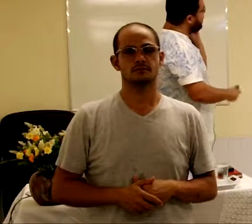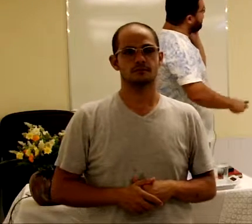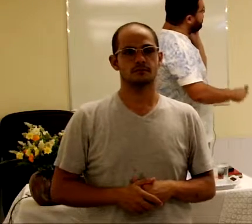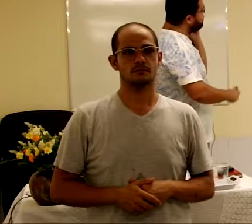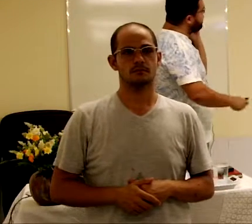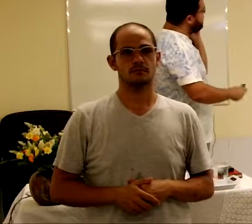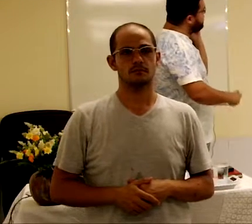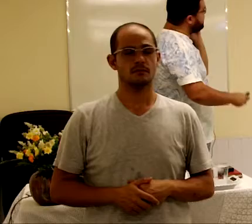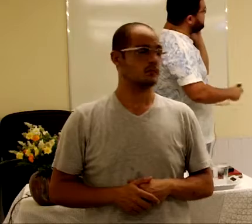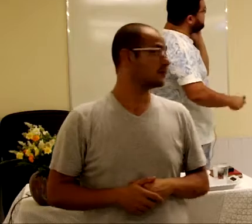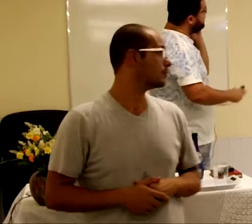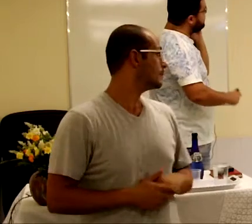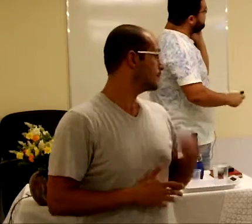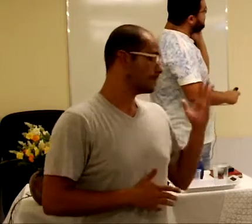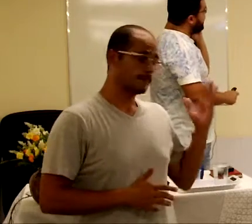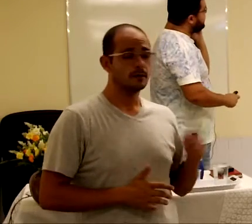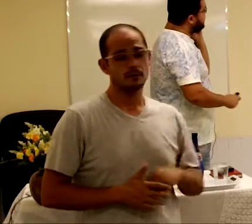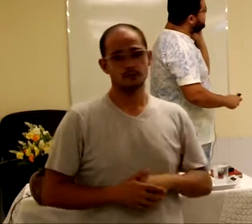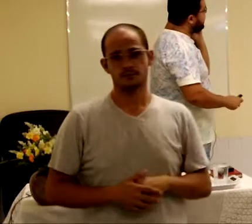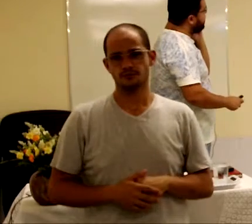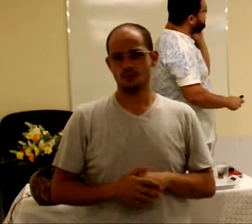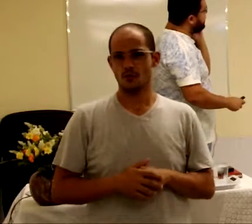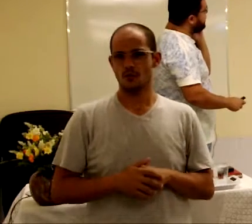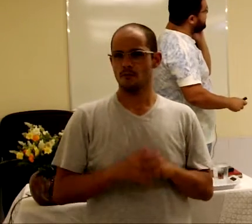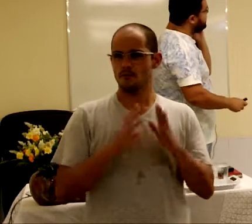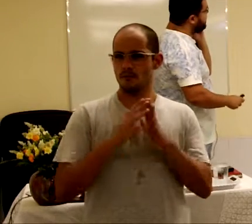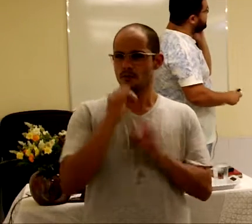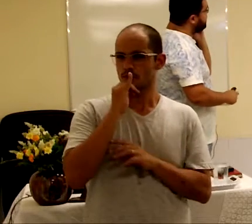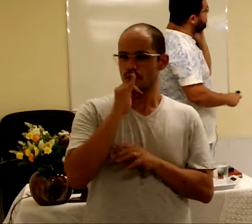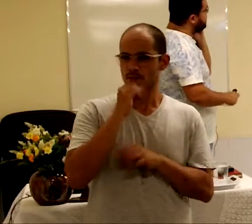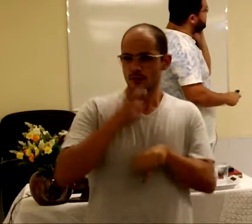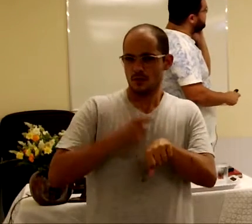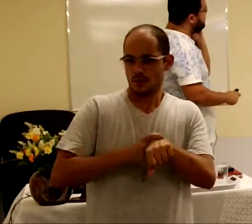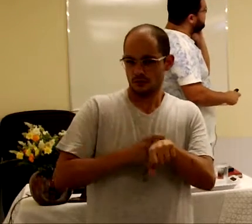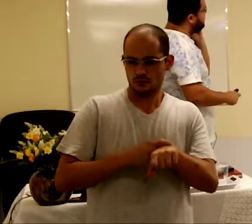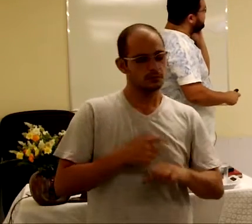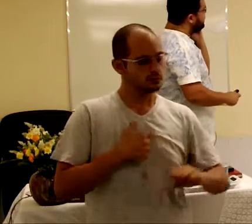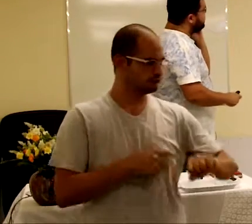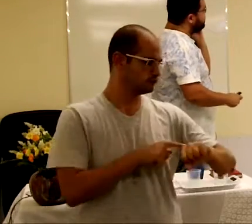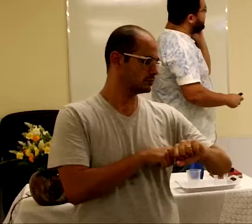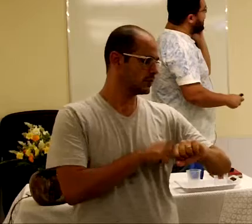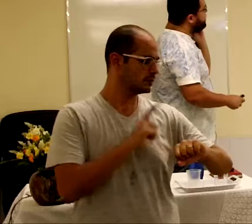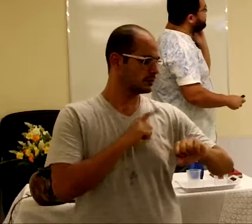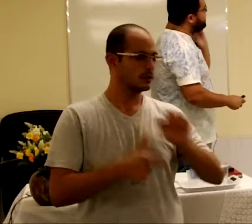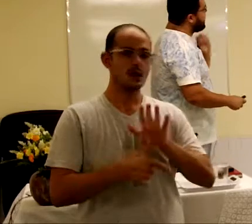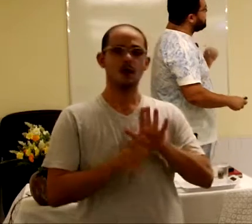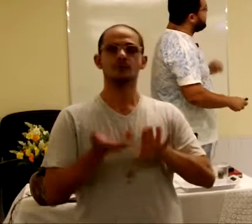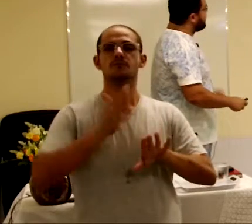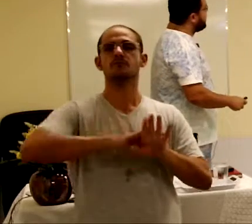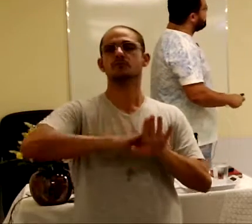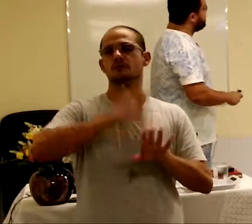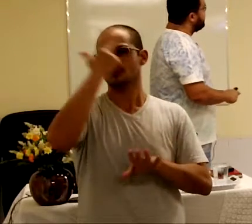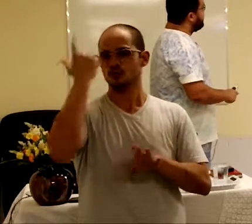Aquele ideia do relógio que eu falei para vocês aí. A existência do relógio atesta a existência do relojoeiro. A engenhosidade